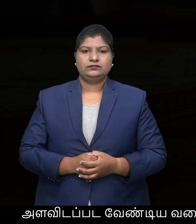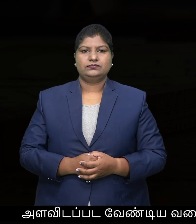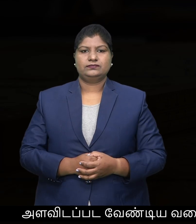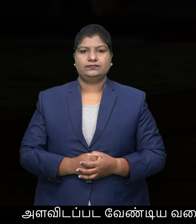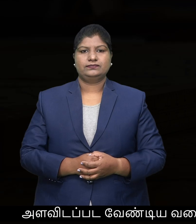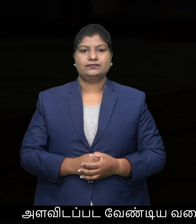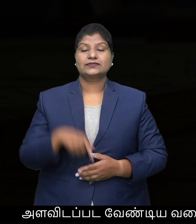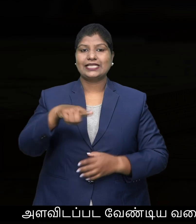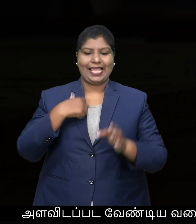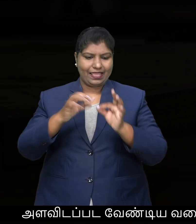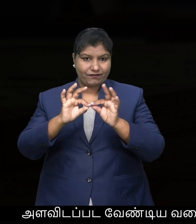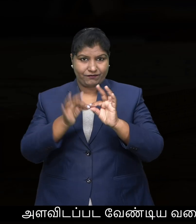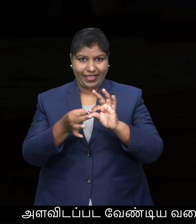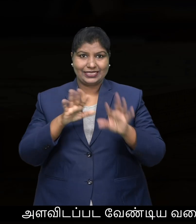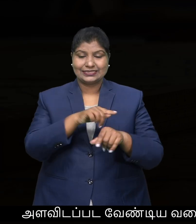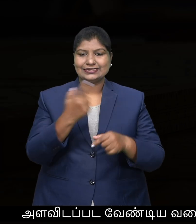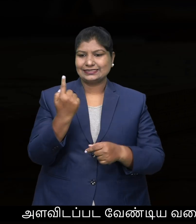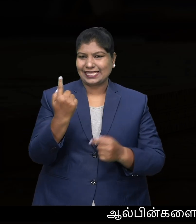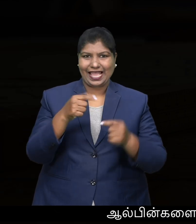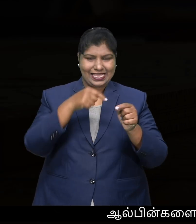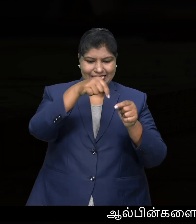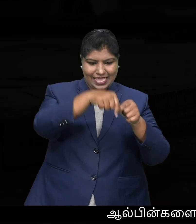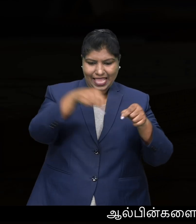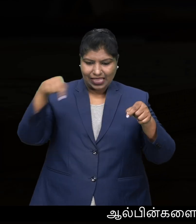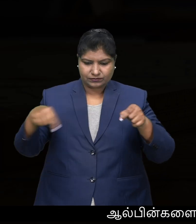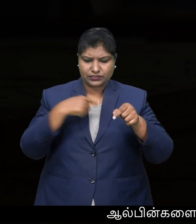அளவிடப்பட வேண்டிய வளைந்த கோட்டின் முனைகளில் குண்டூசிகளை பொருத்தவும்.